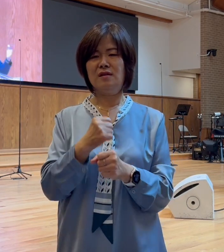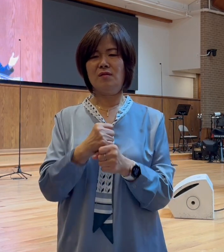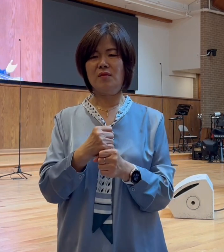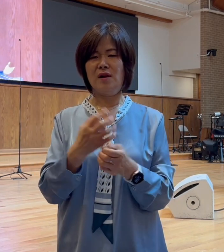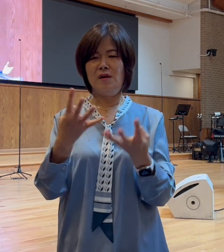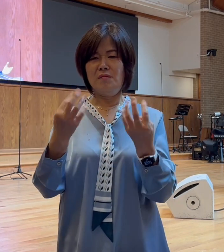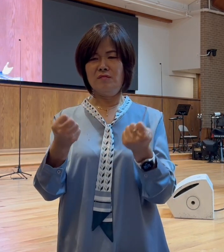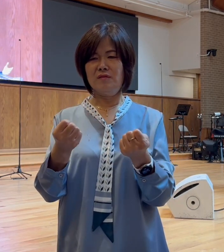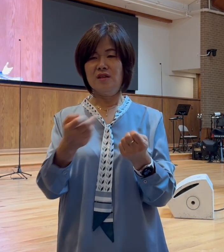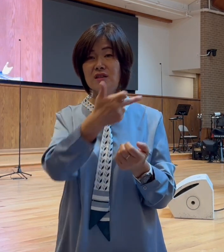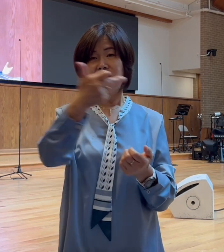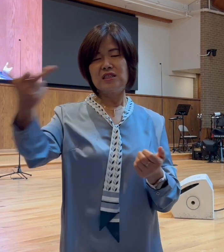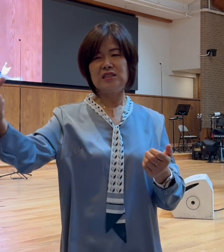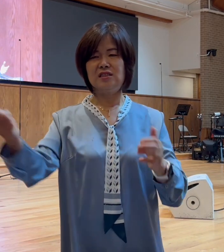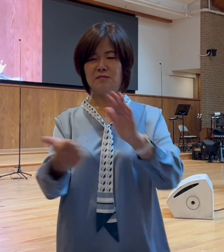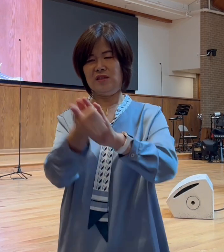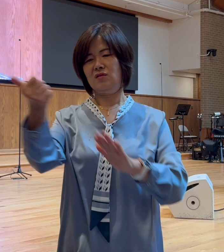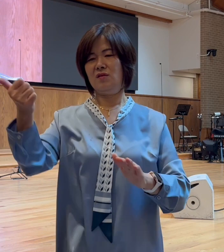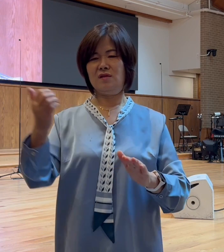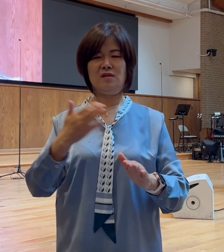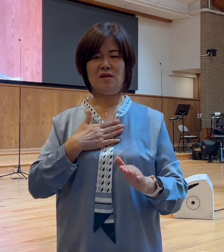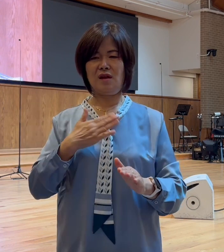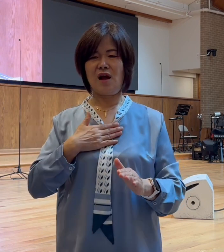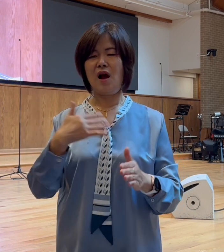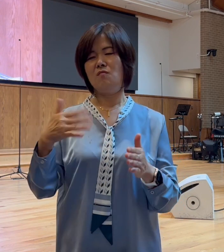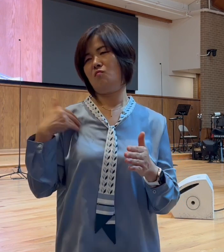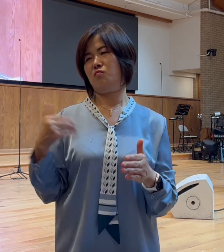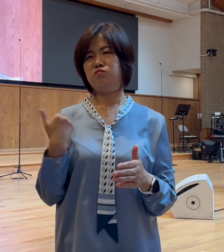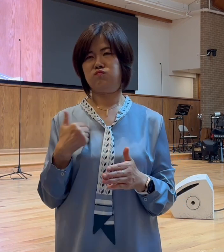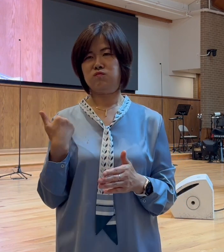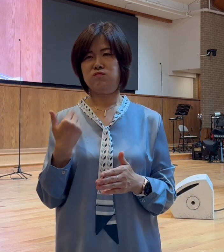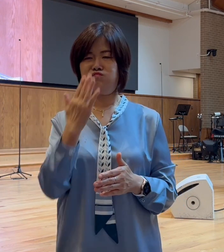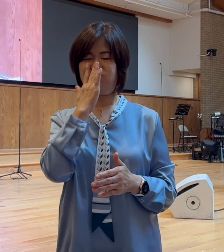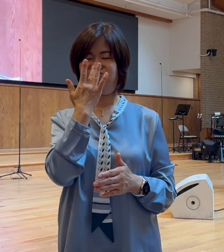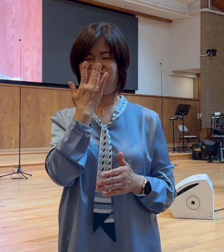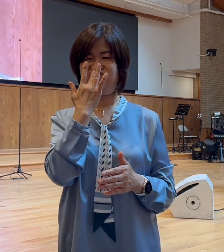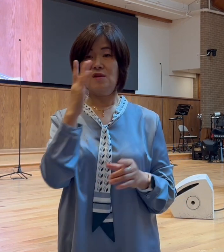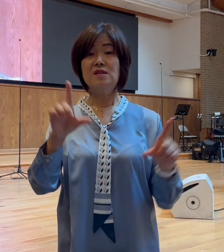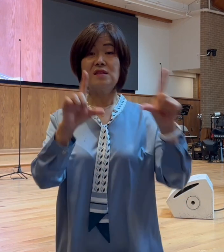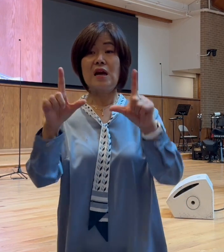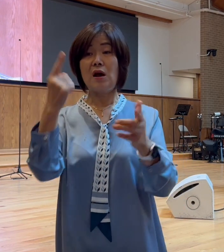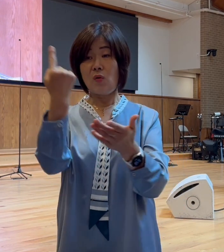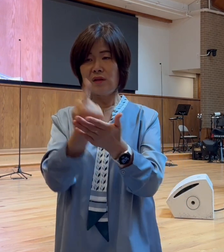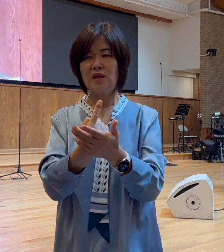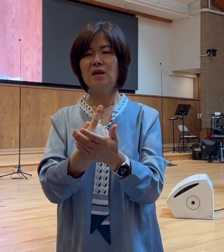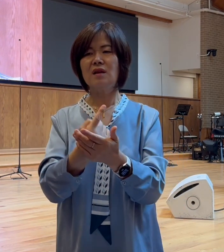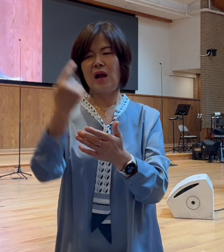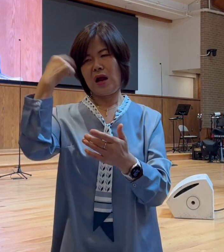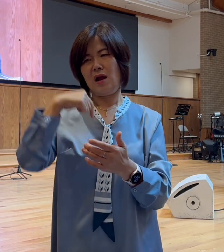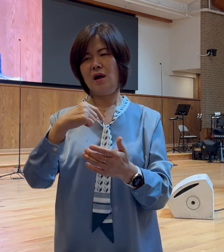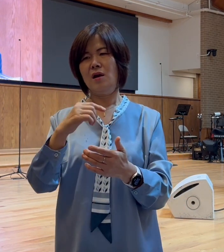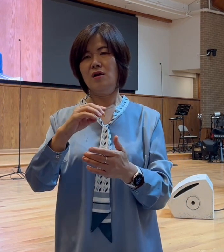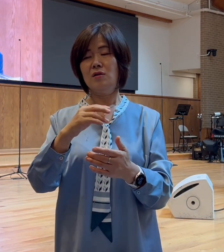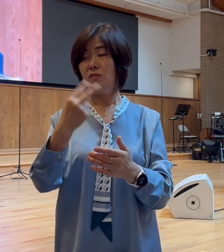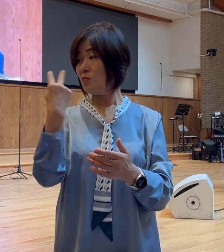무한한 가능성을 제가 알지 못하고 있다는 느낌을 받게 됐고, 돌아보니까 열매가 작은